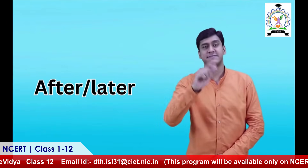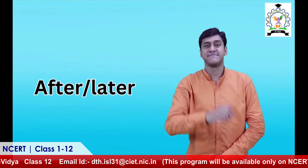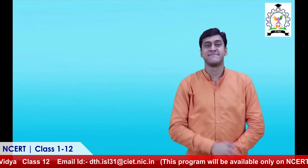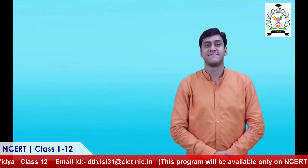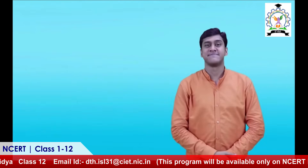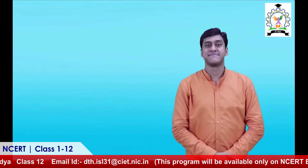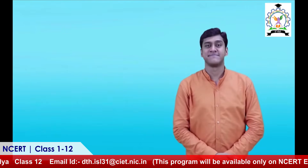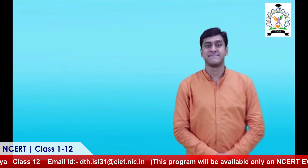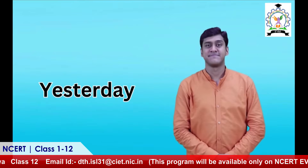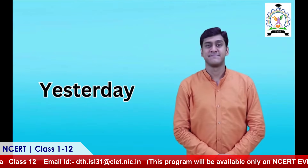पश्चात,